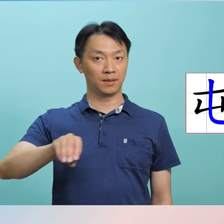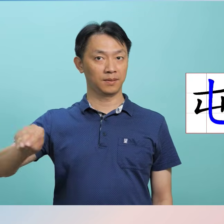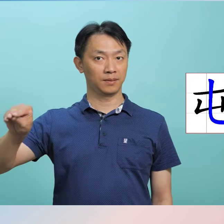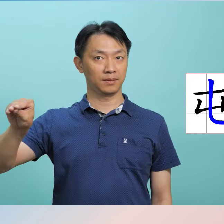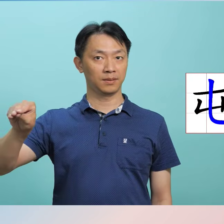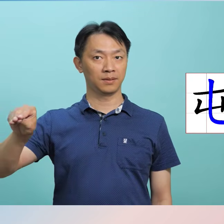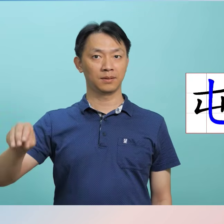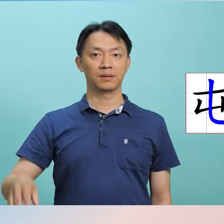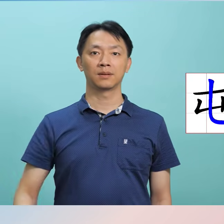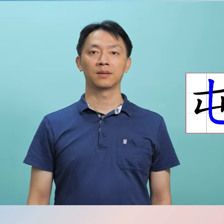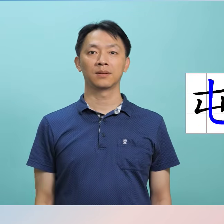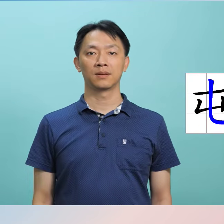臀